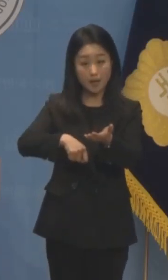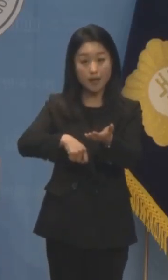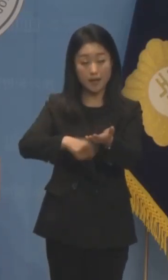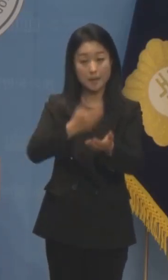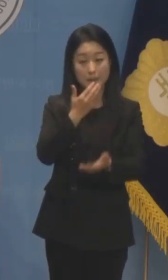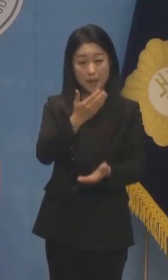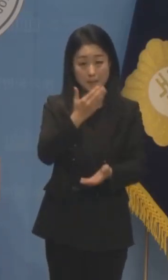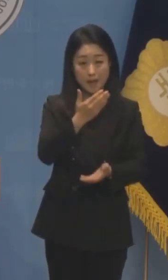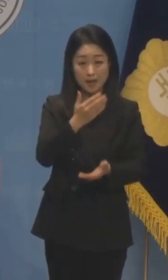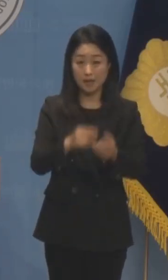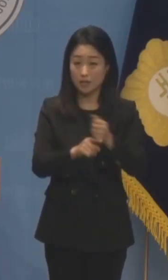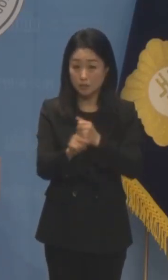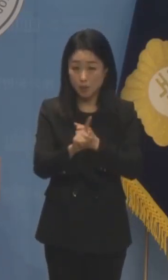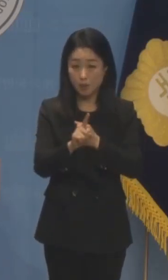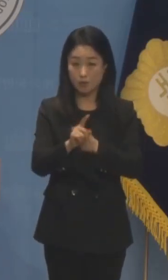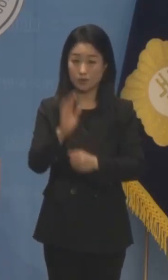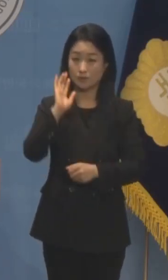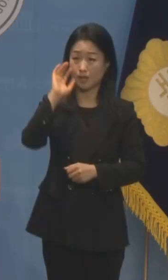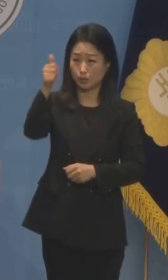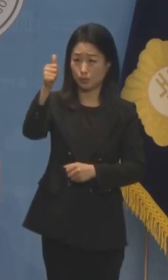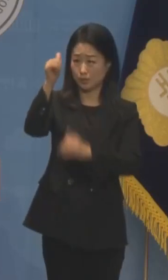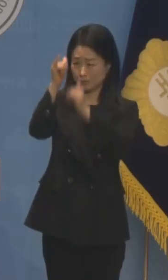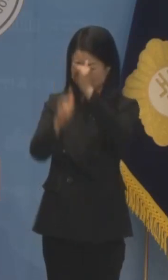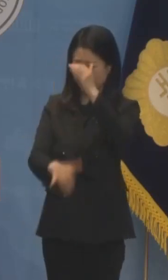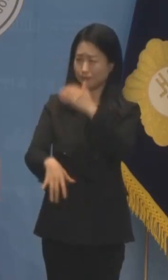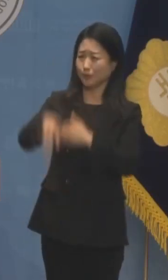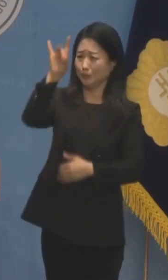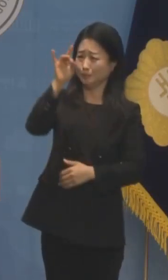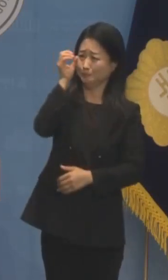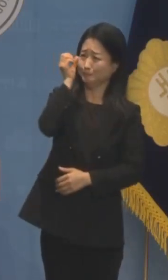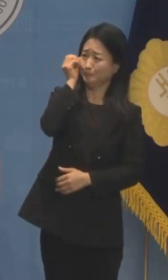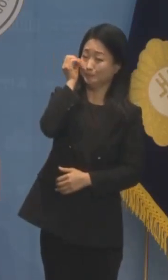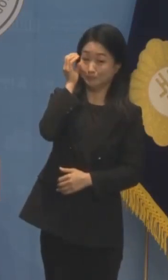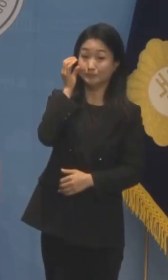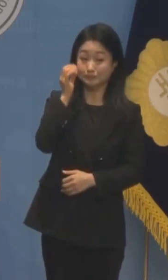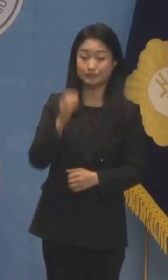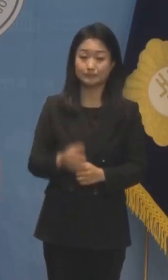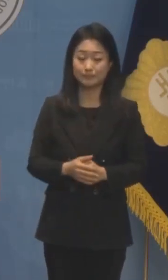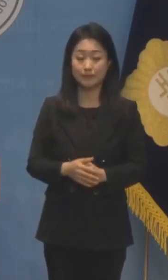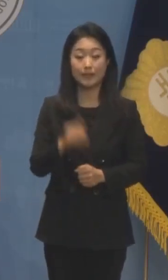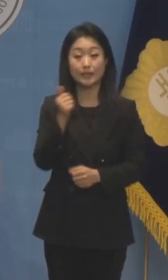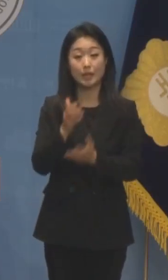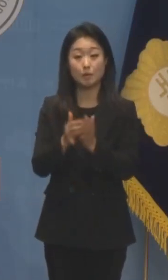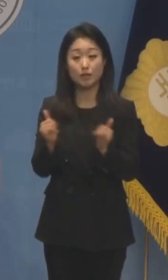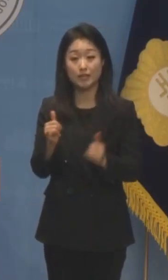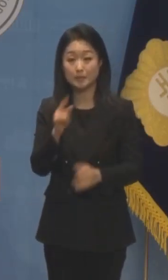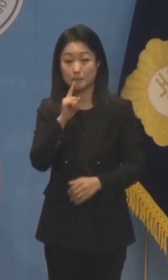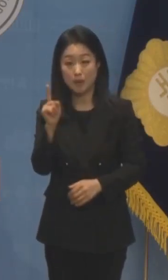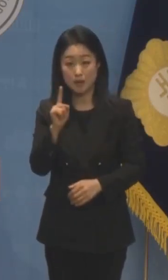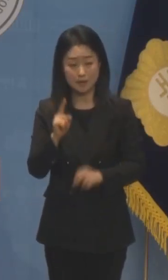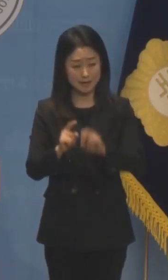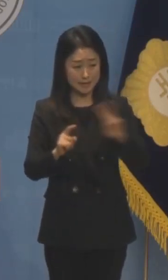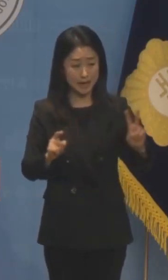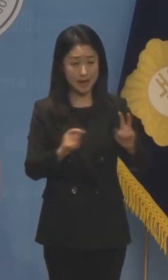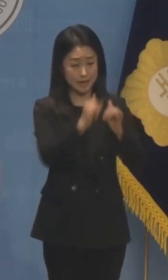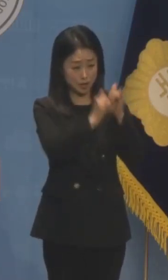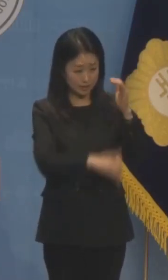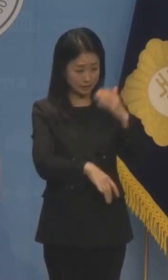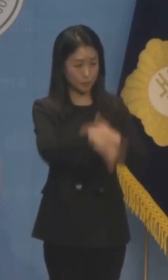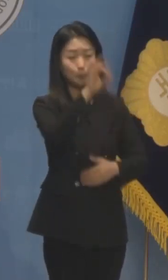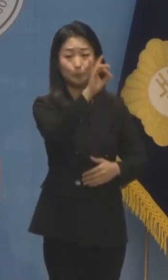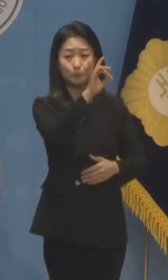대통령이 처음이기 때문이다. 정혜전 대통령실 대변인이 어제 야당이 헌정사상